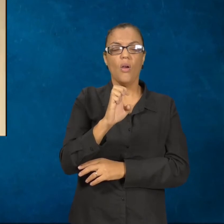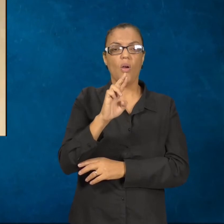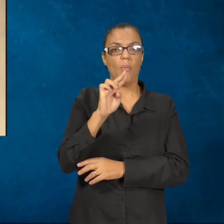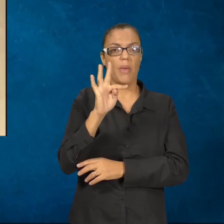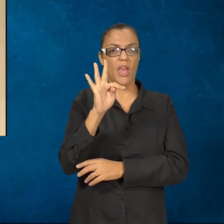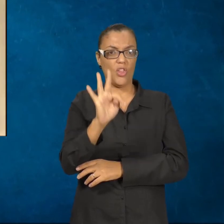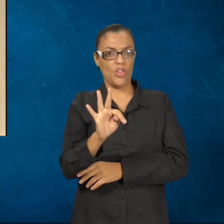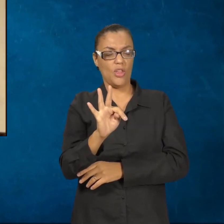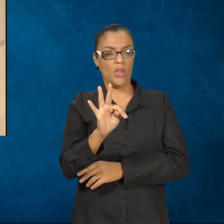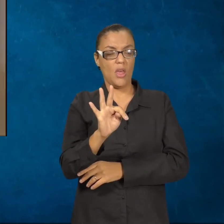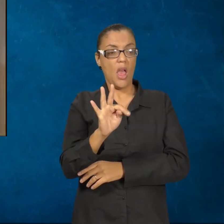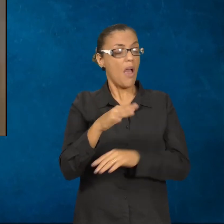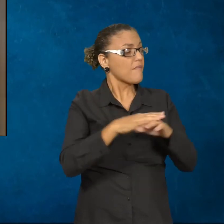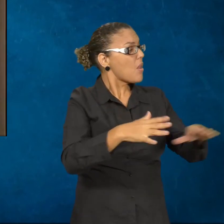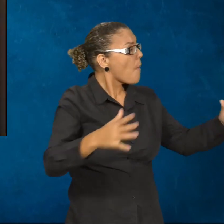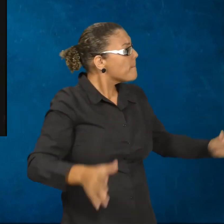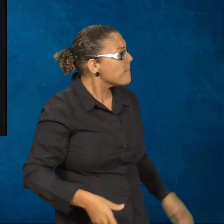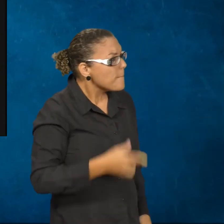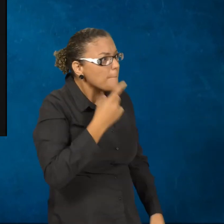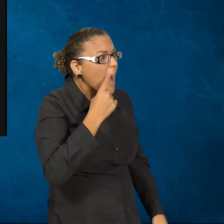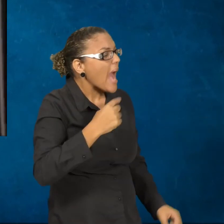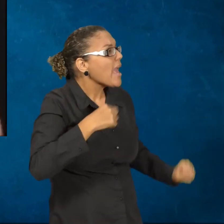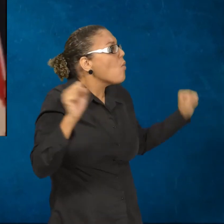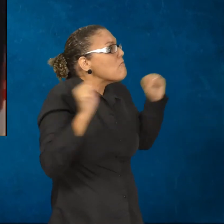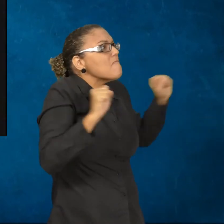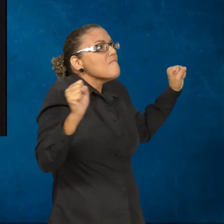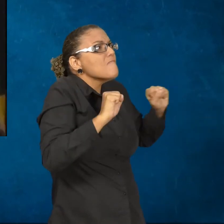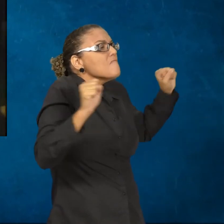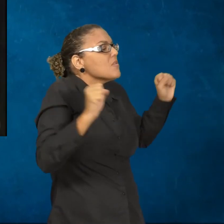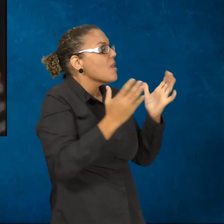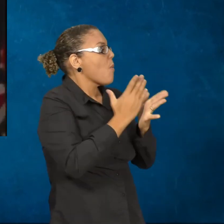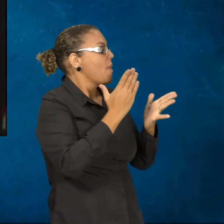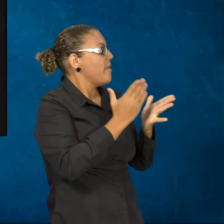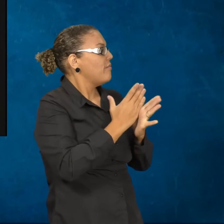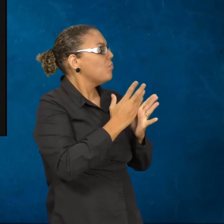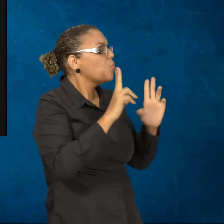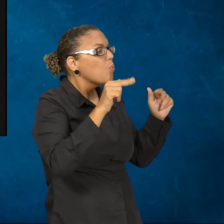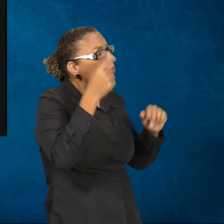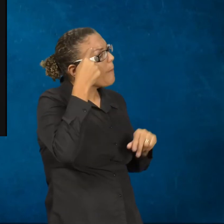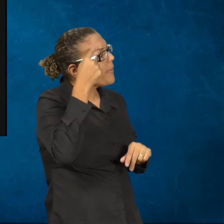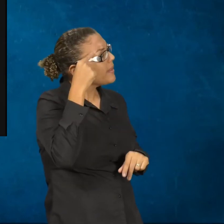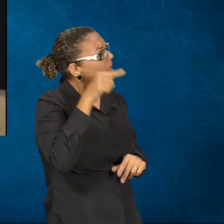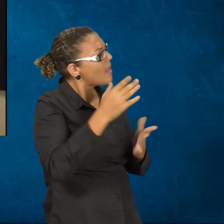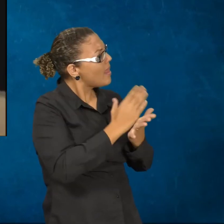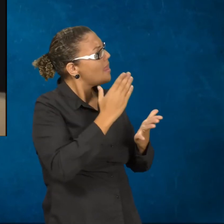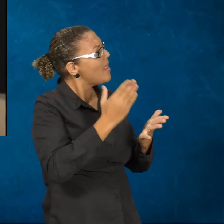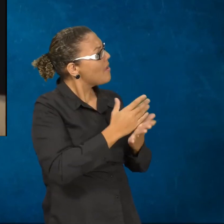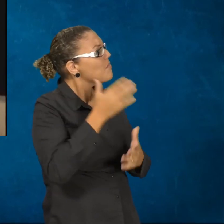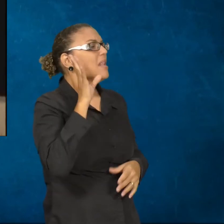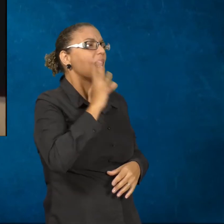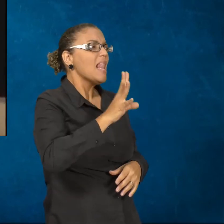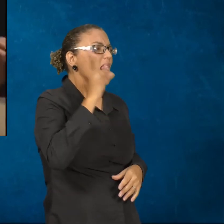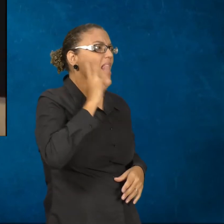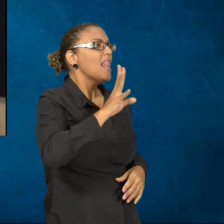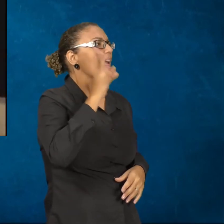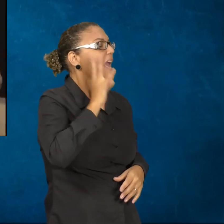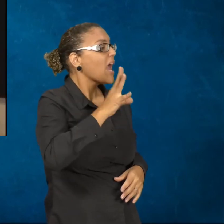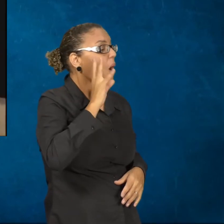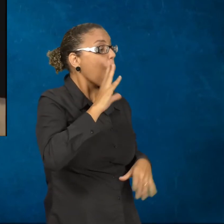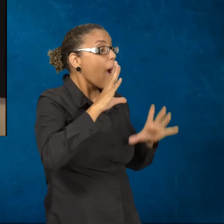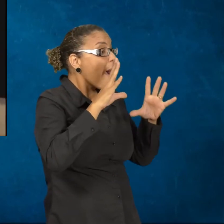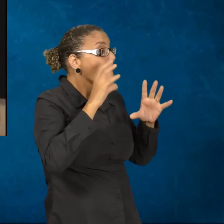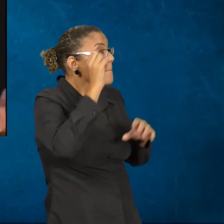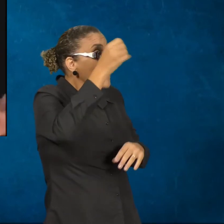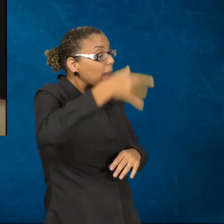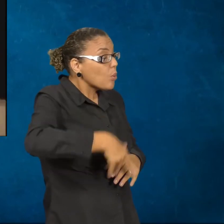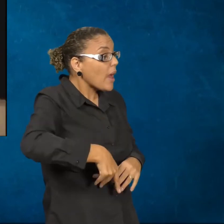devorei o livro. Falei, pois é, tá vendo? Você achou o teu livro. Pô, pai, eu nunca imaginei que o livro pudesse ser divertido. Falei, tá vendo? Pô, pai, de noite eu